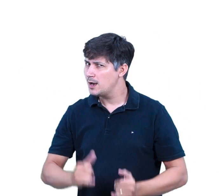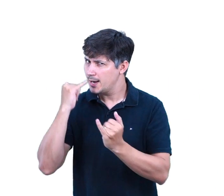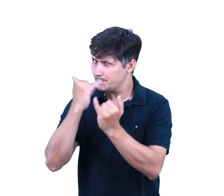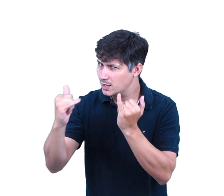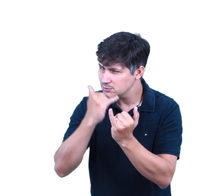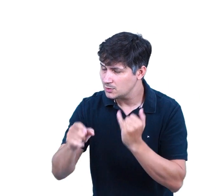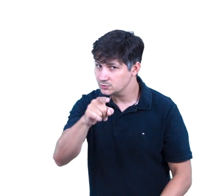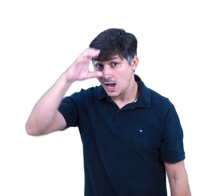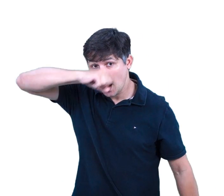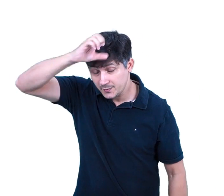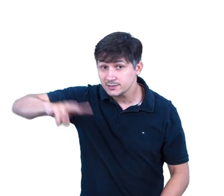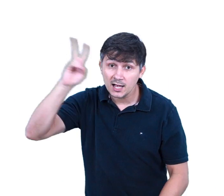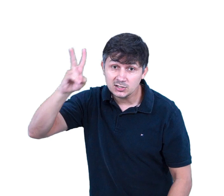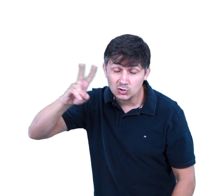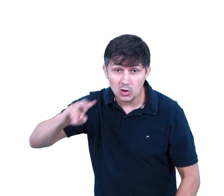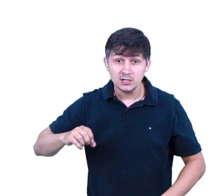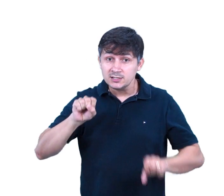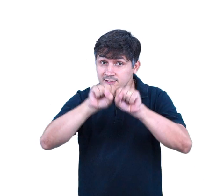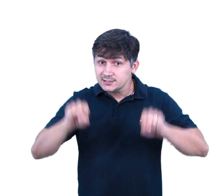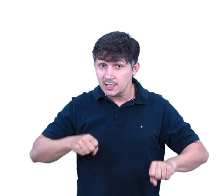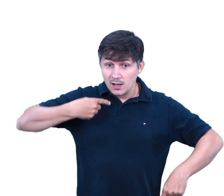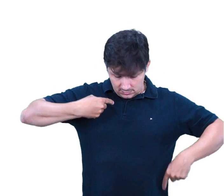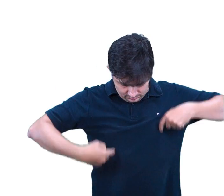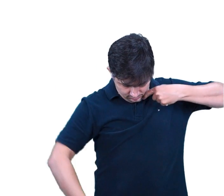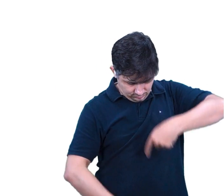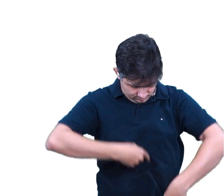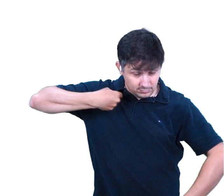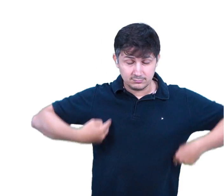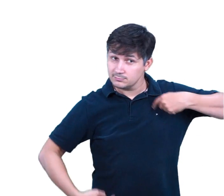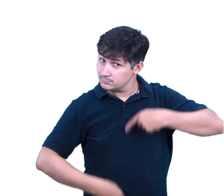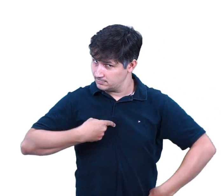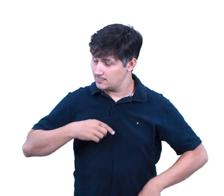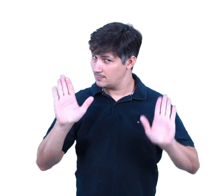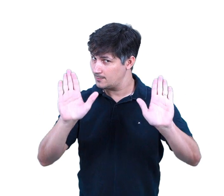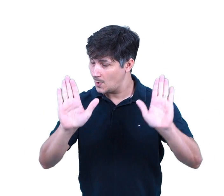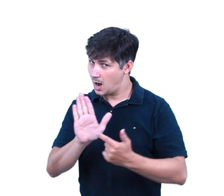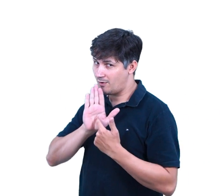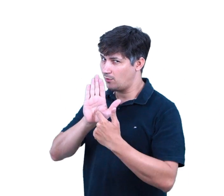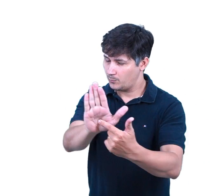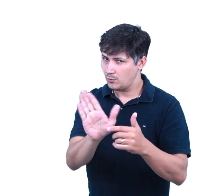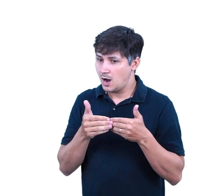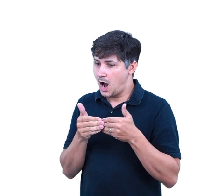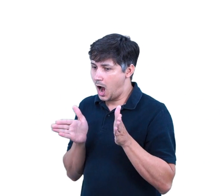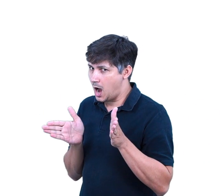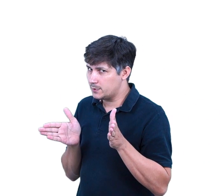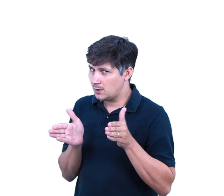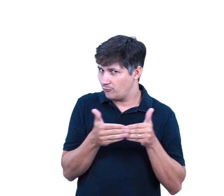sim. Mas aqui, no caso, é para representar uma série de aberturas e repressões que rolou ao longo do governo Geisel. Por exemplo, ele decretou o